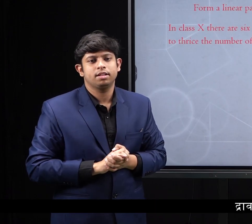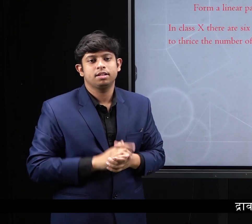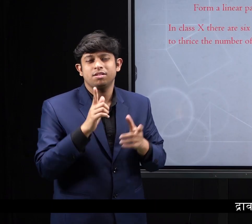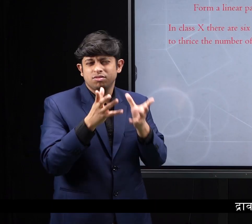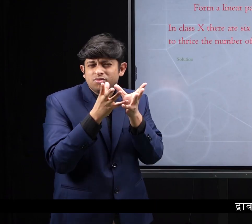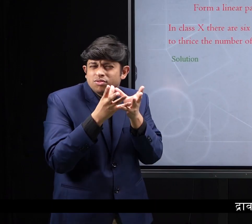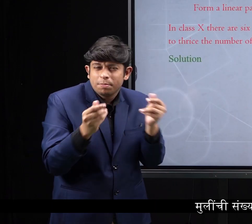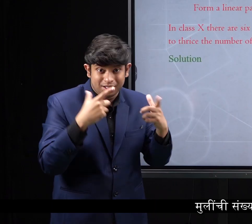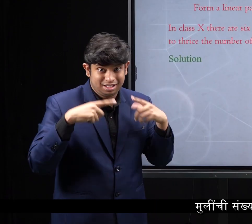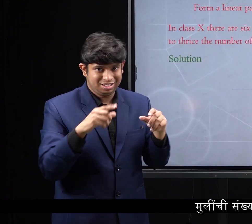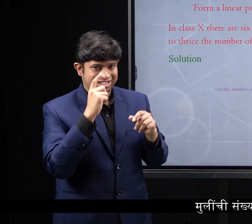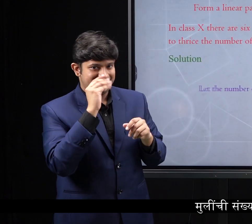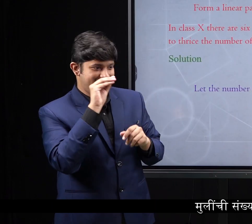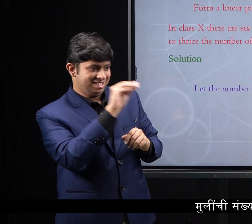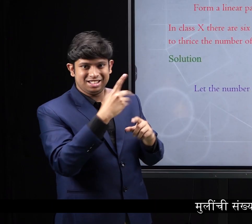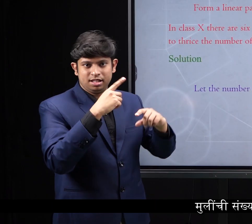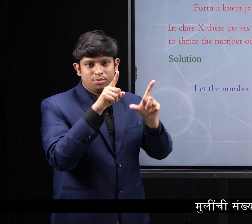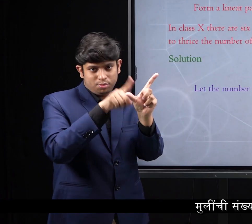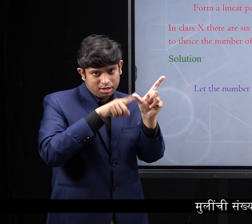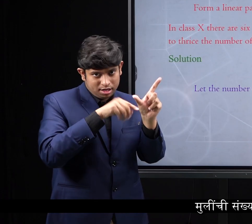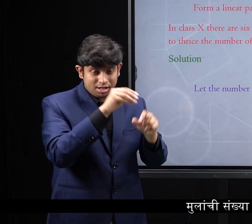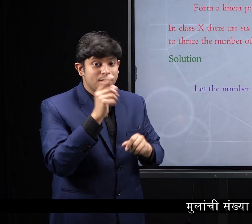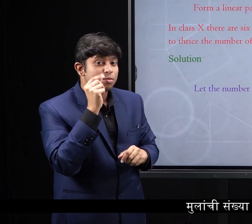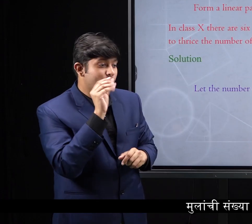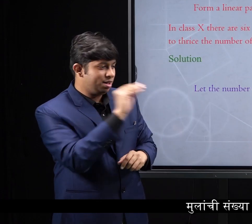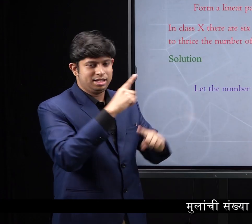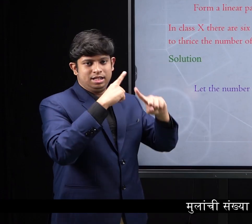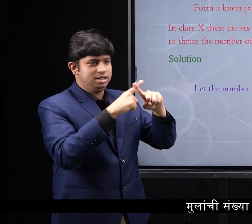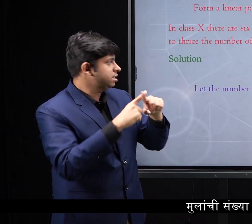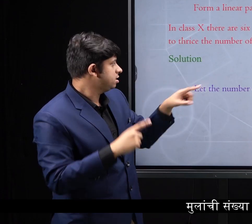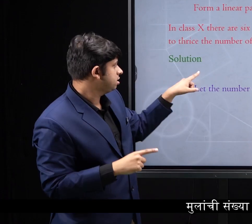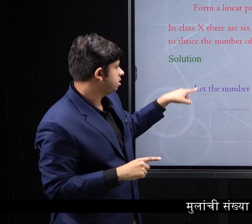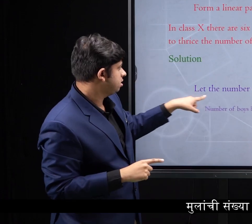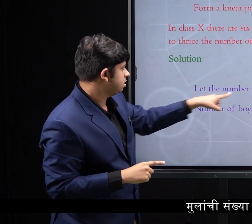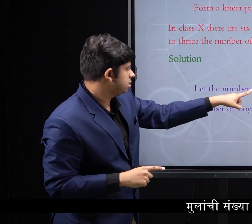द्रावण मुलींची संख्या y असू द्या, मुलांची संख्या x असावी.